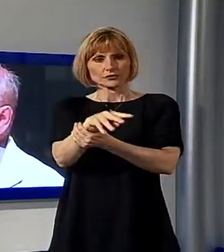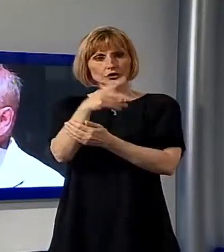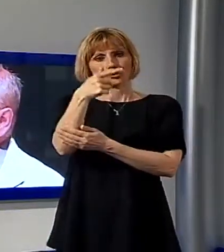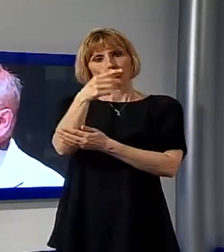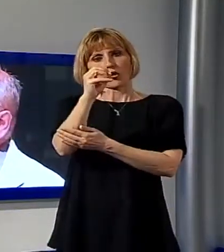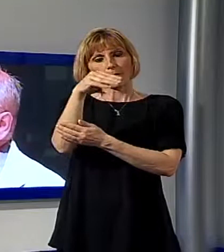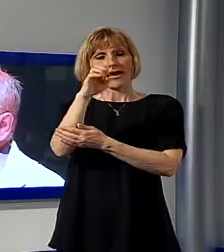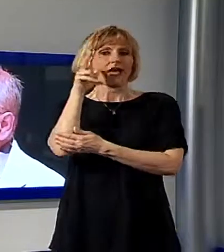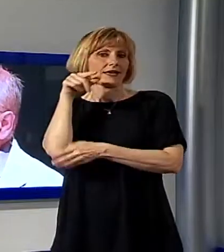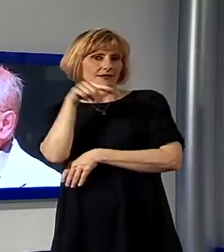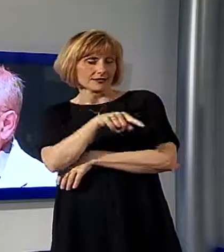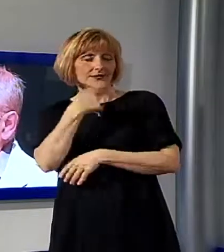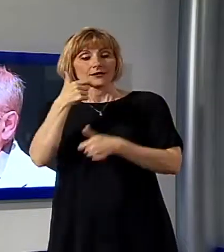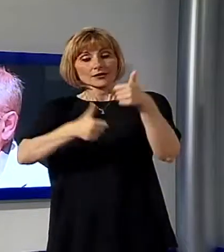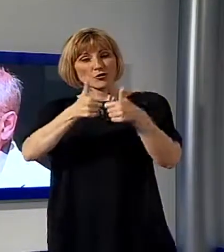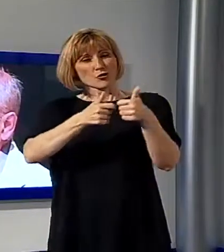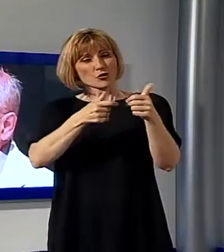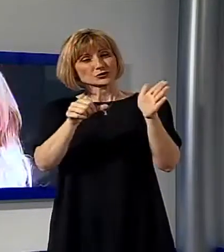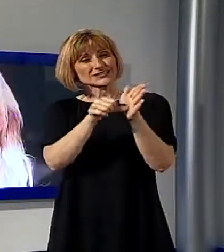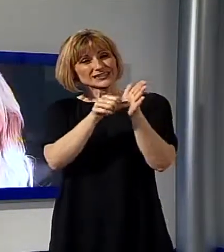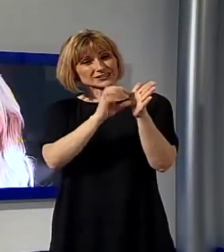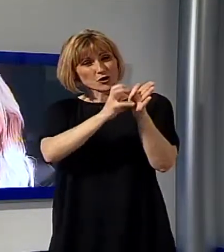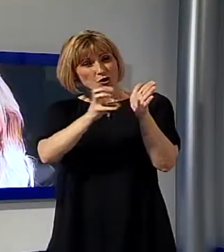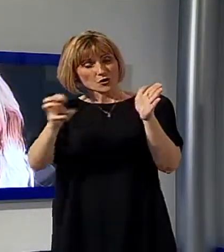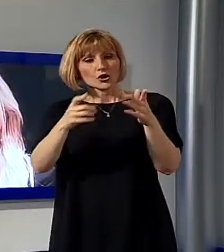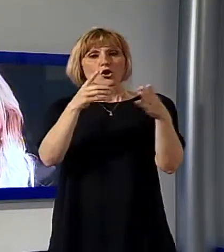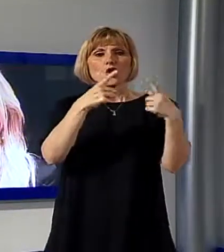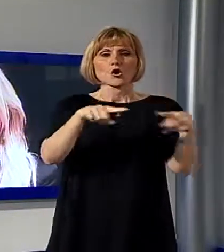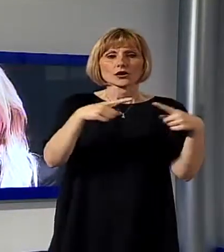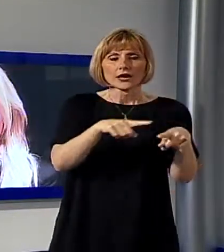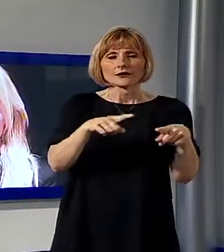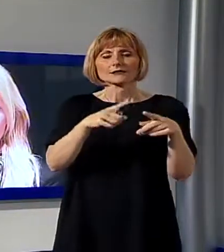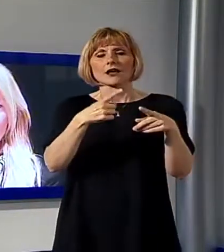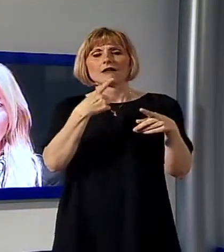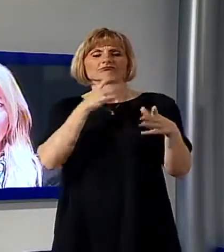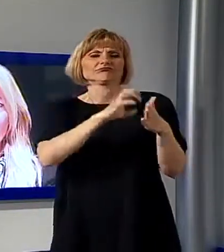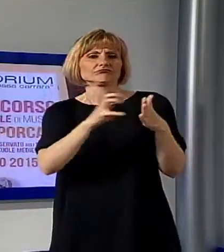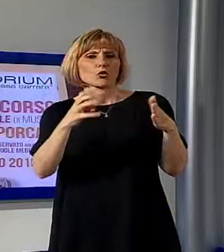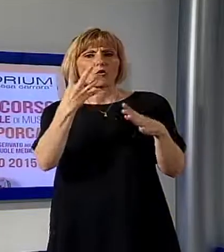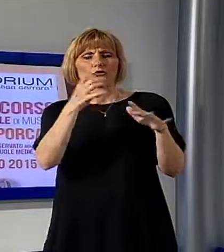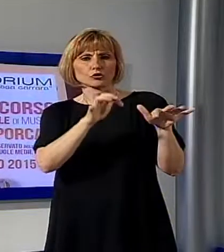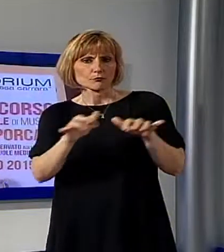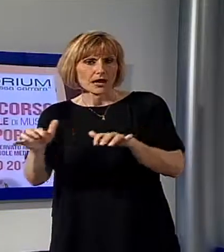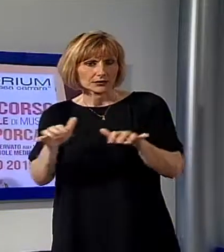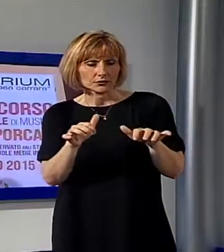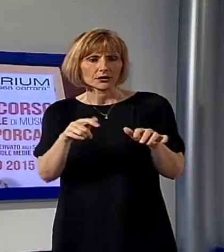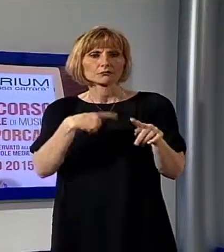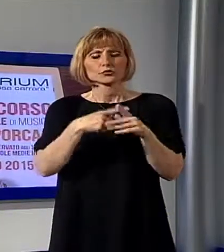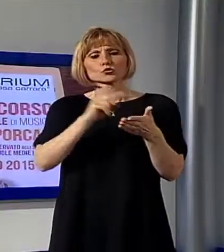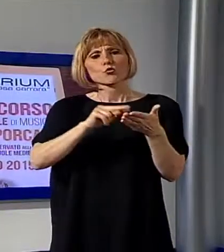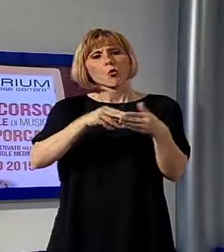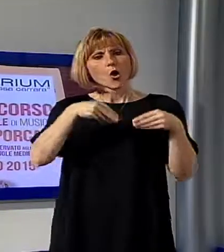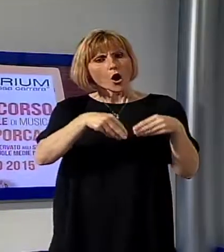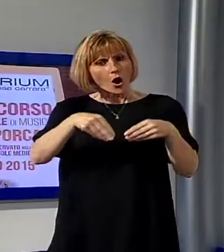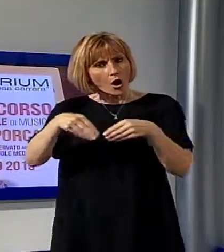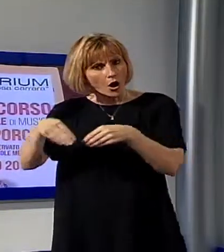Tomei. Il concorso è articolato in varie sezioni, tra le quali orchestra, ensemble, duo e quattro mani, solisti. Le scuole che